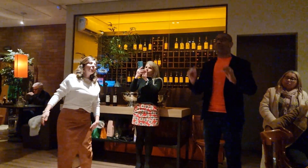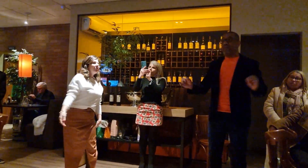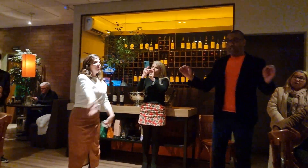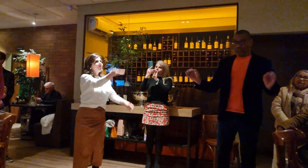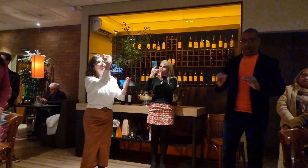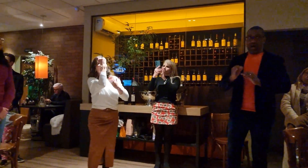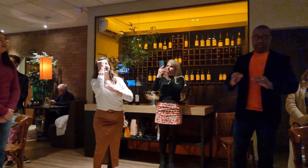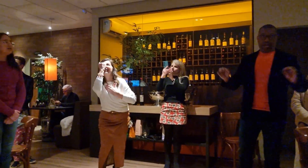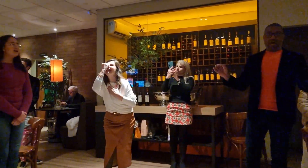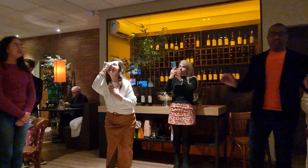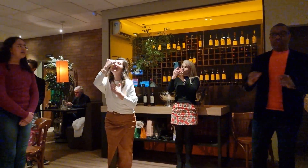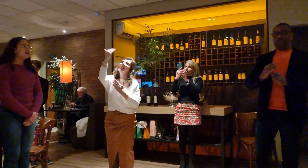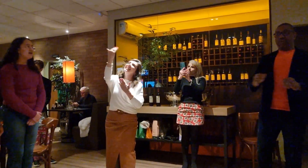Senhor. Te